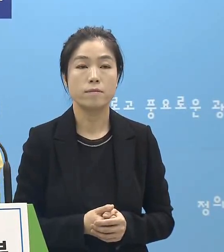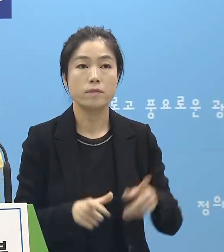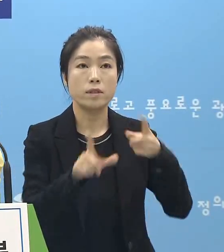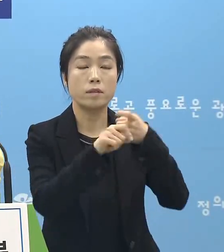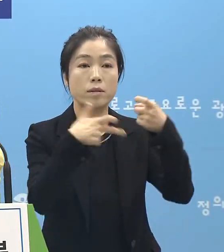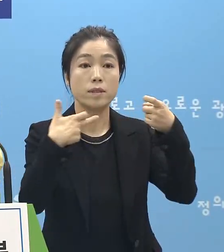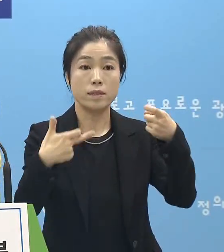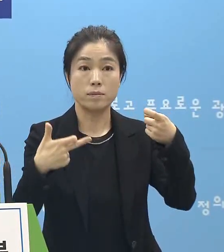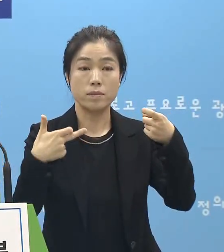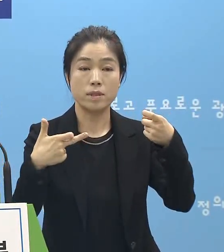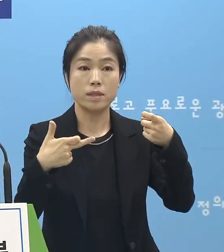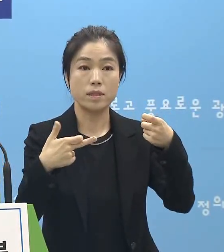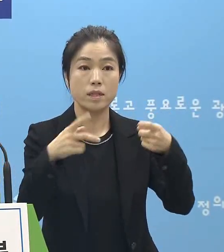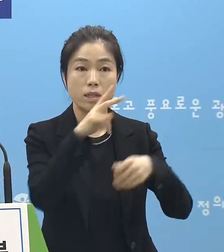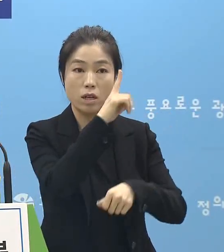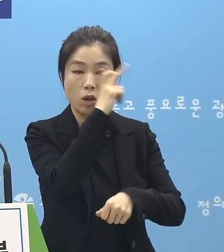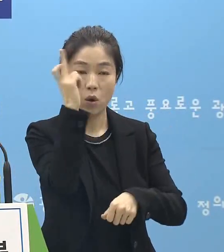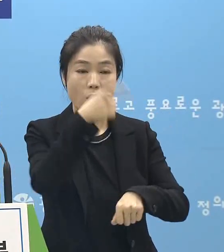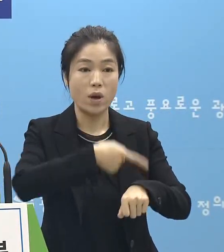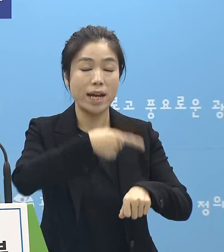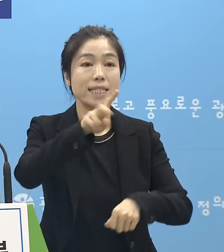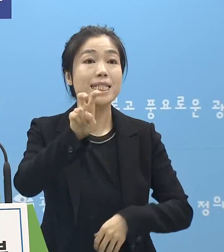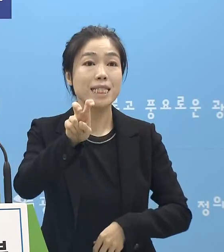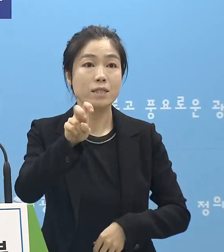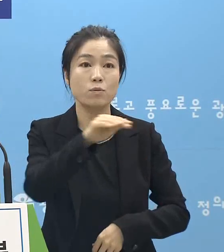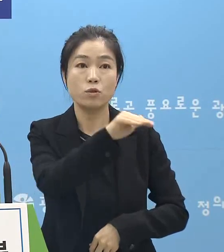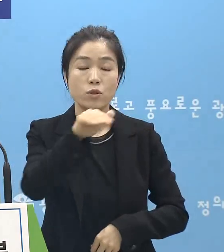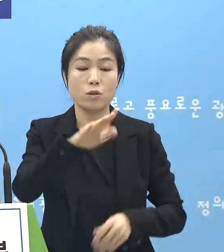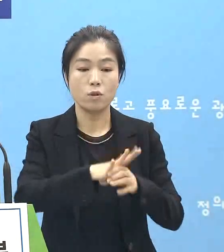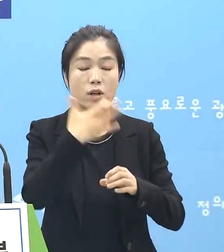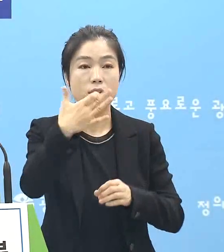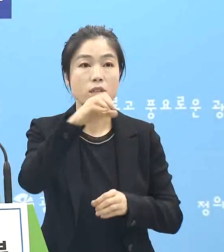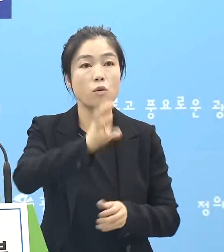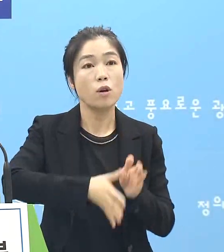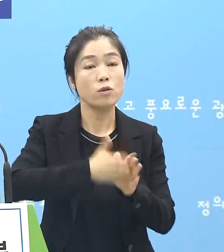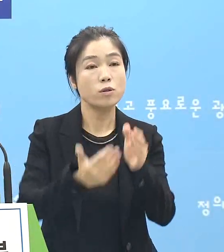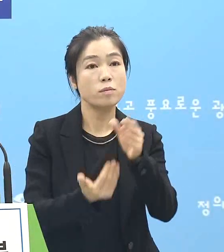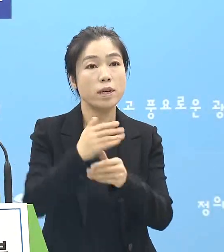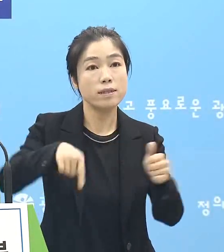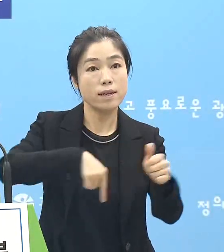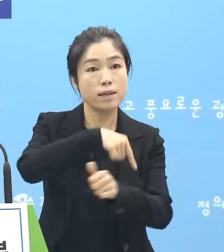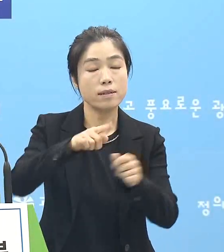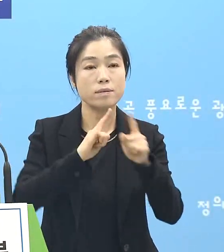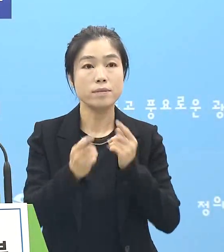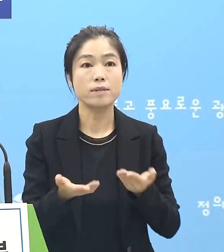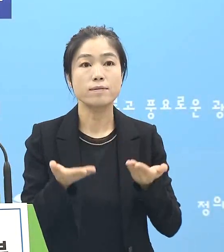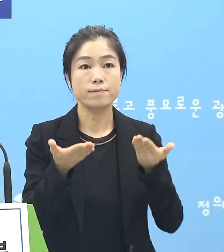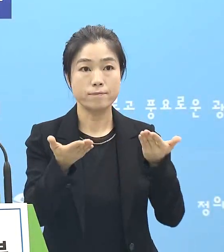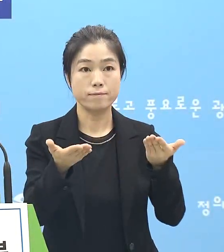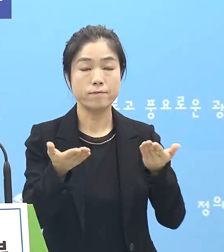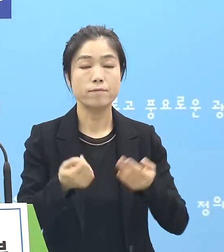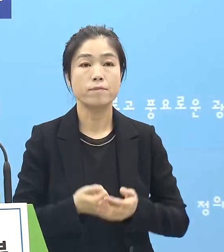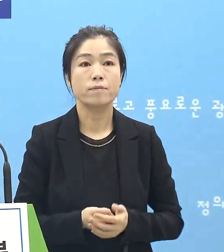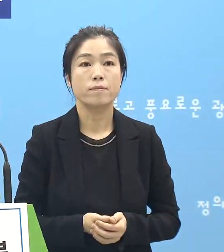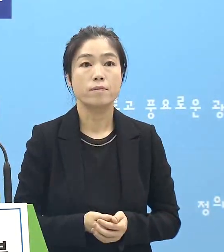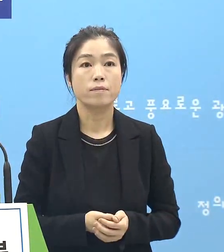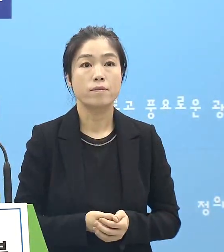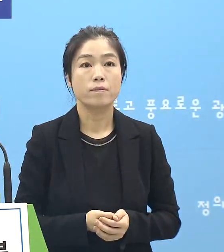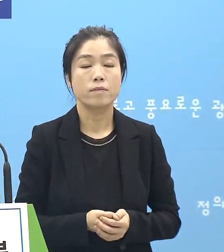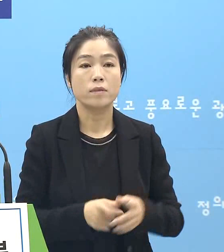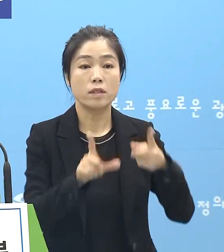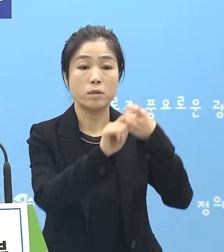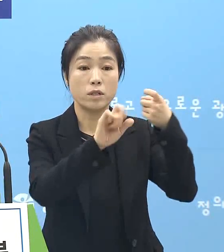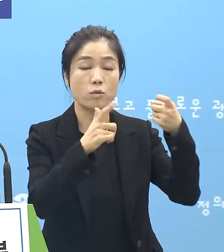11월 17일 13시 20분 기준 코로나19 광주광역시 발생 현황 말씀드리겠습니다.